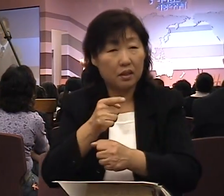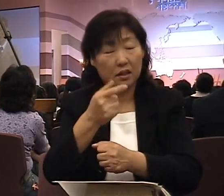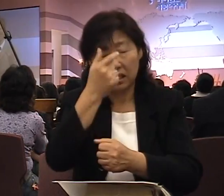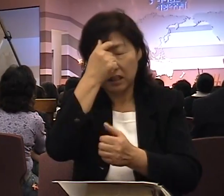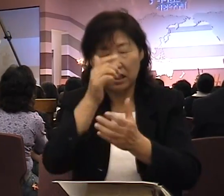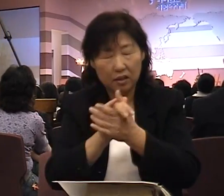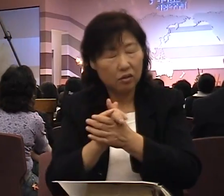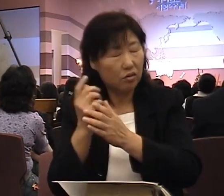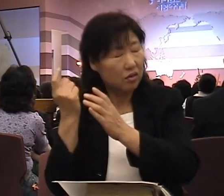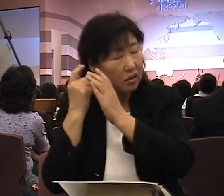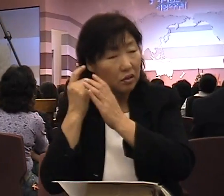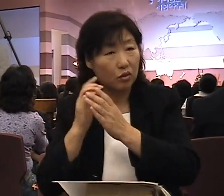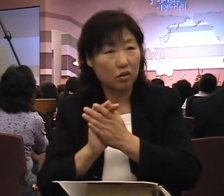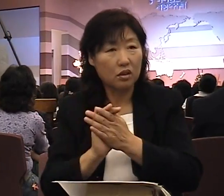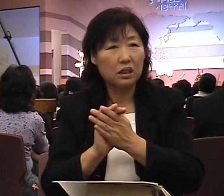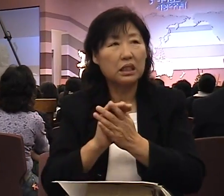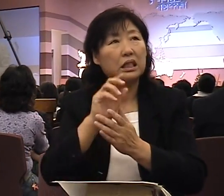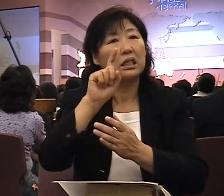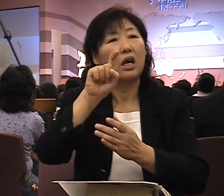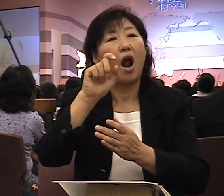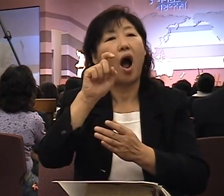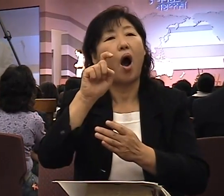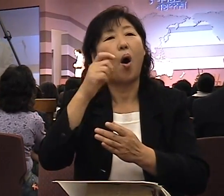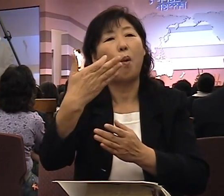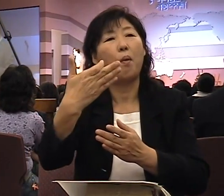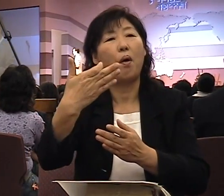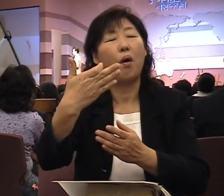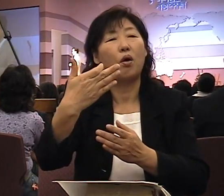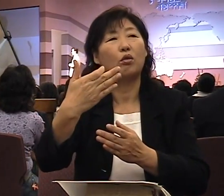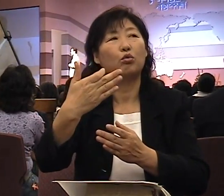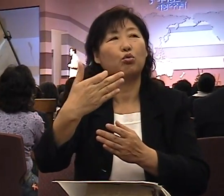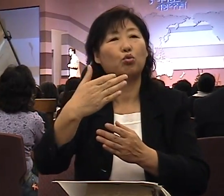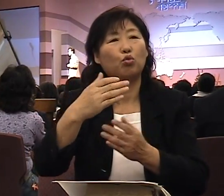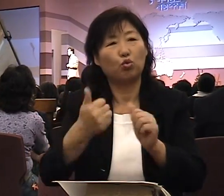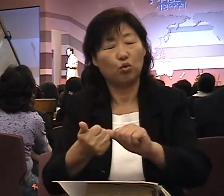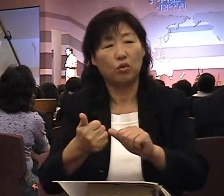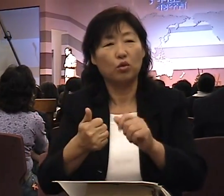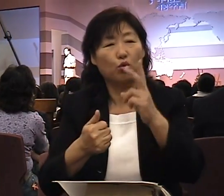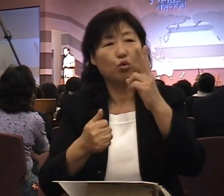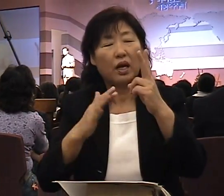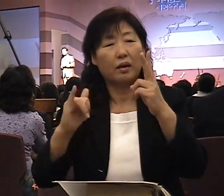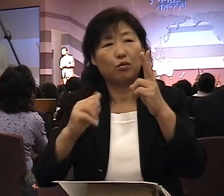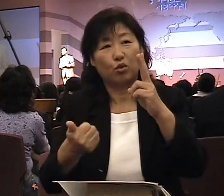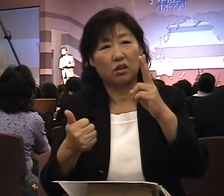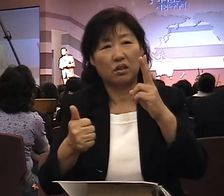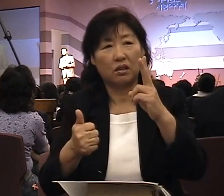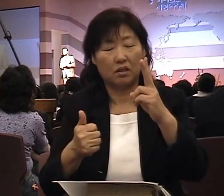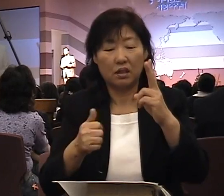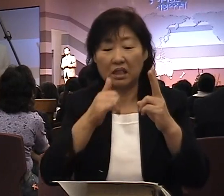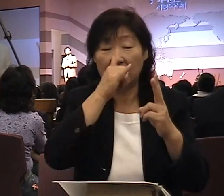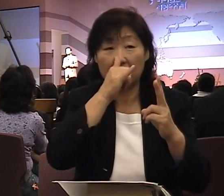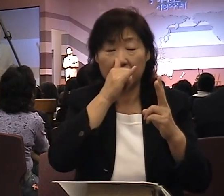들어주셔서 19명은 잘 인도하셨지만 2명은 그 자리에서 사망하게 되었습니다. 자, 그러면